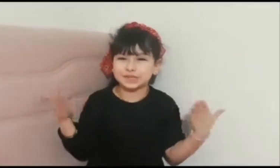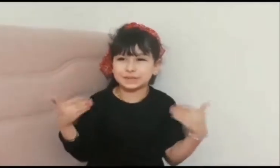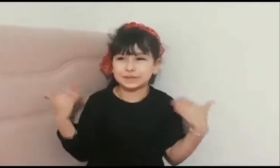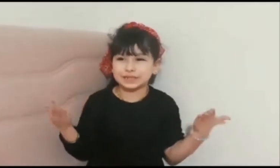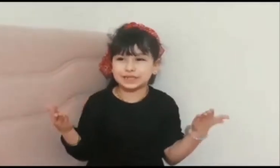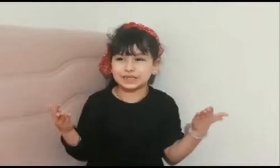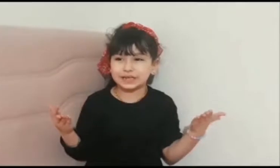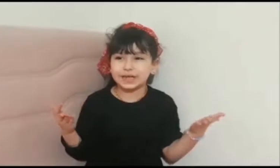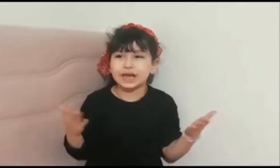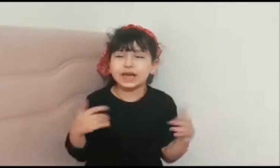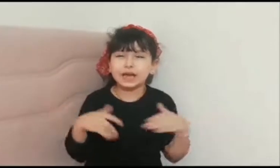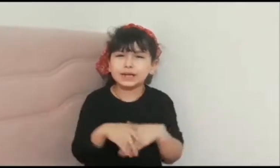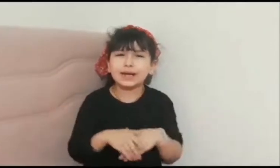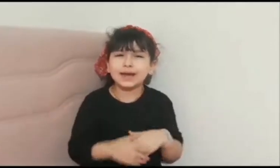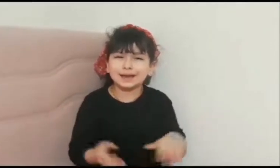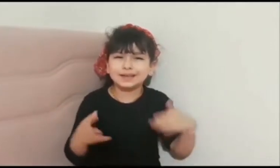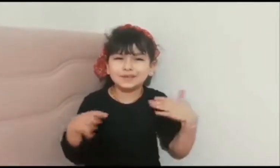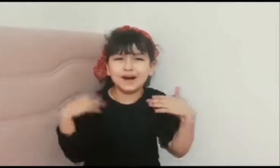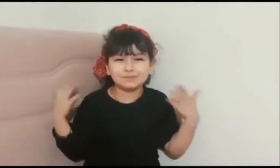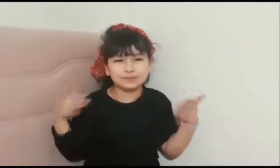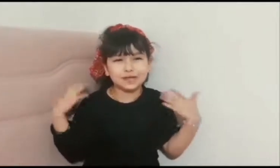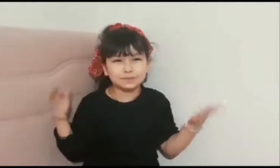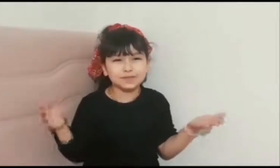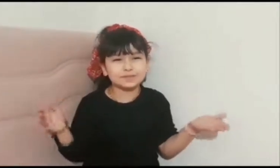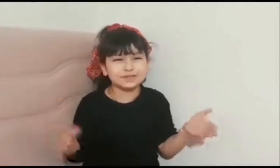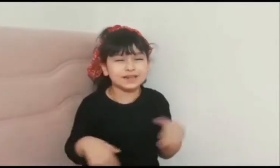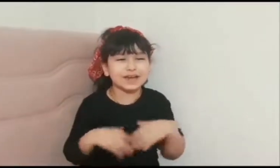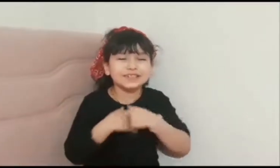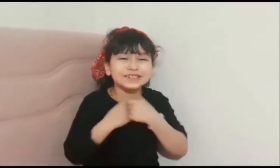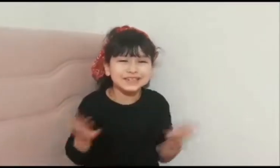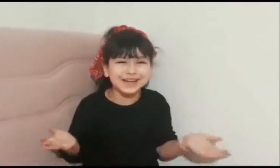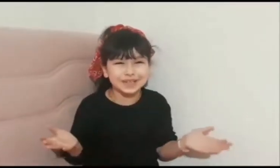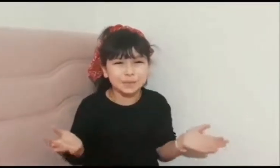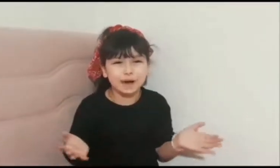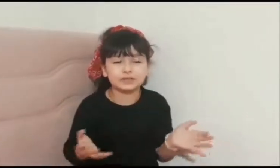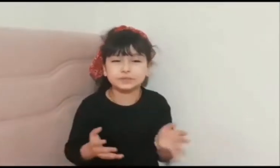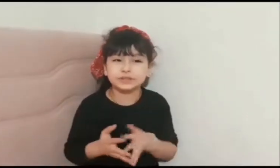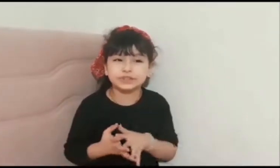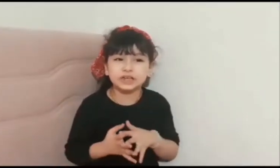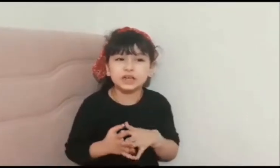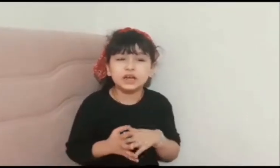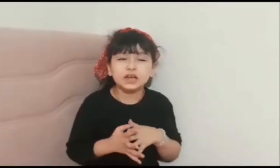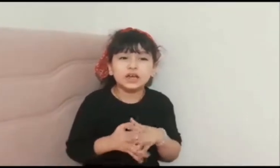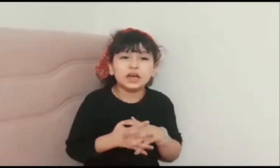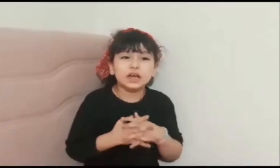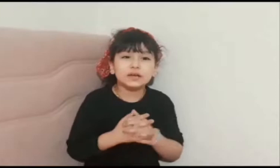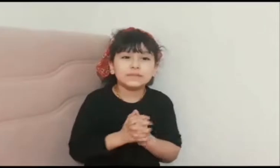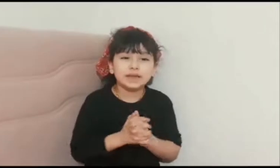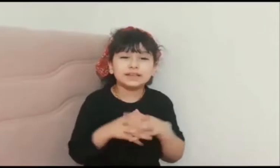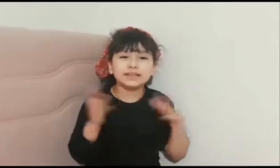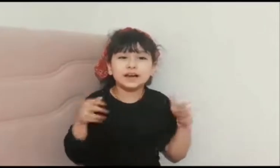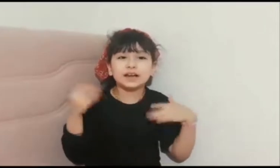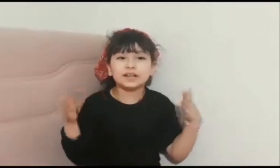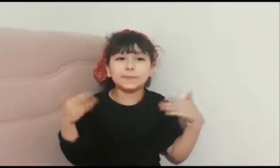bizim tilki. Hele kıvamında pişmişine hiç dayanamazmış. Eti arada